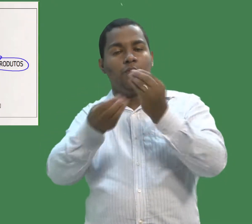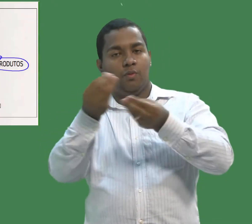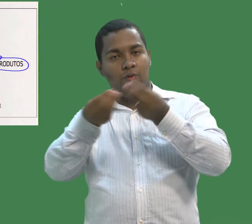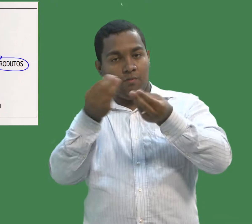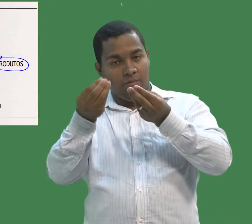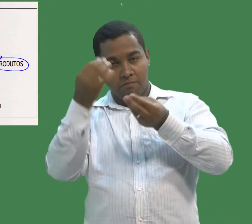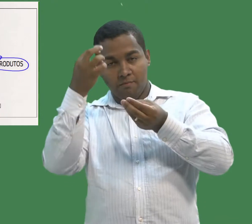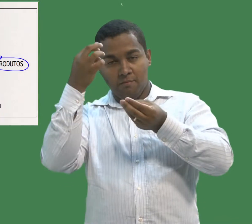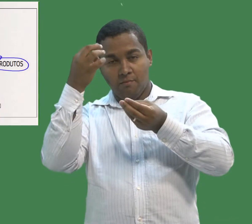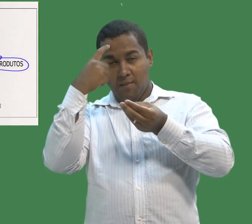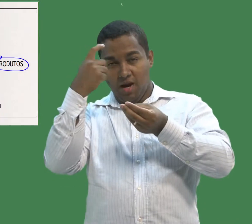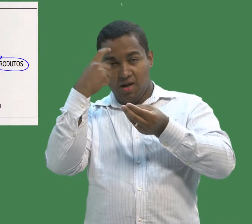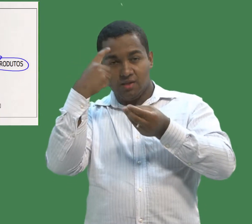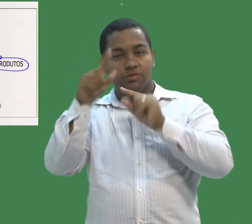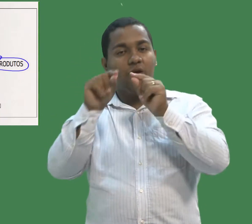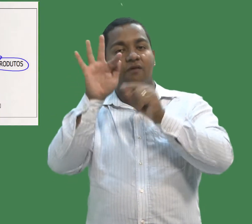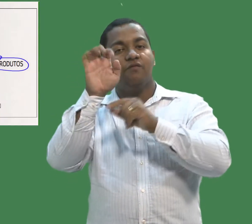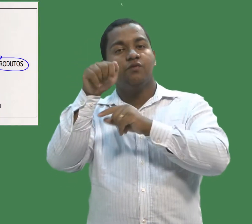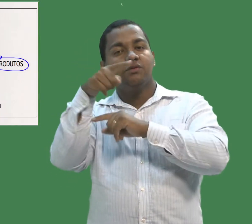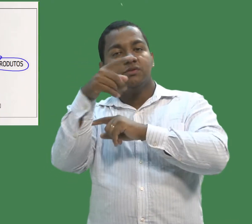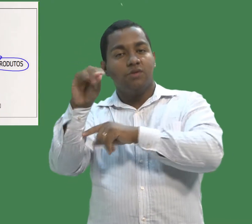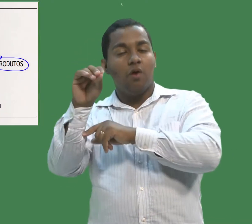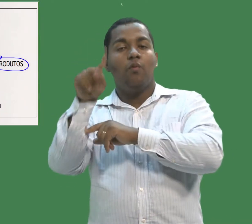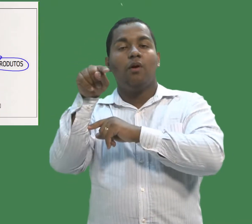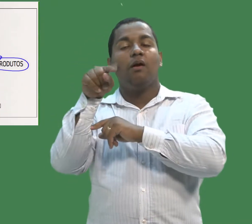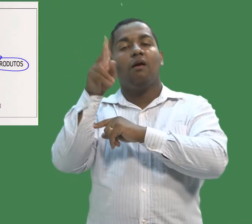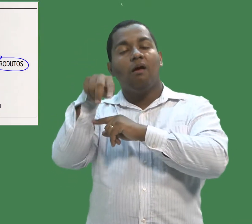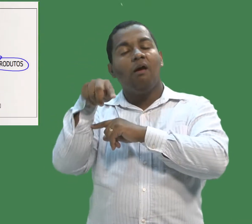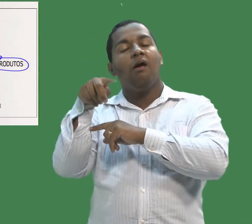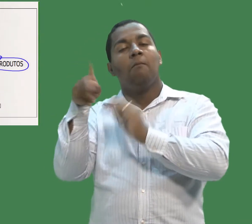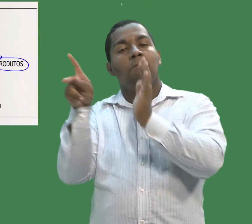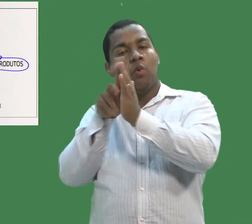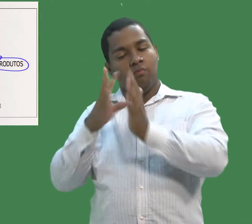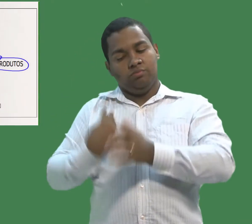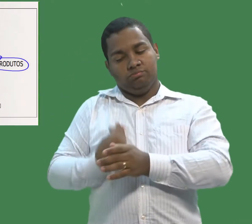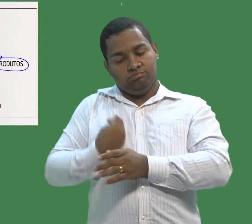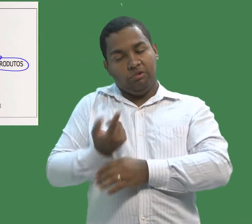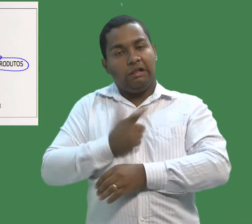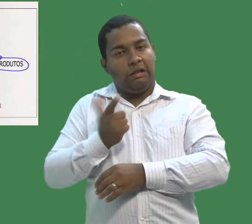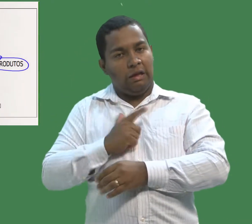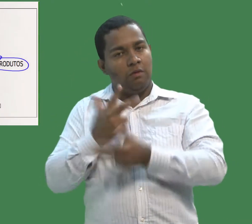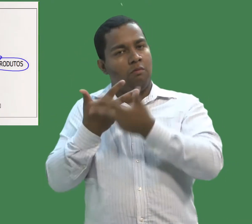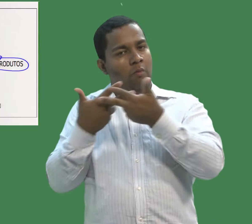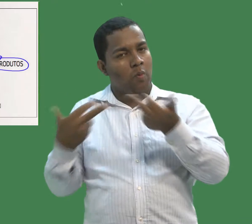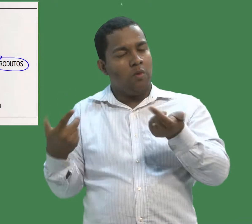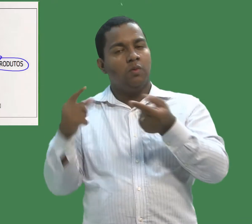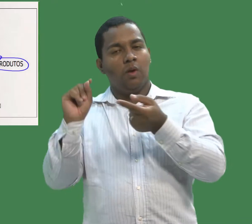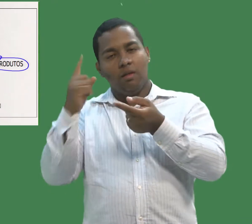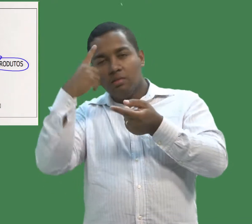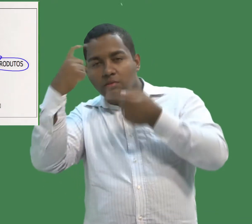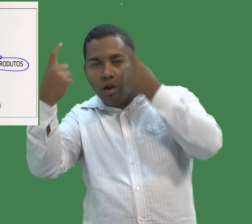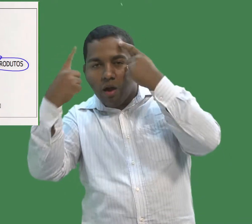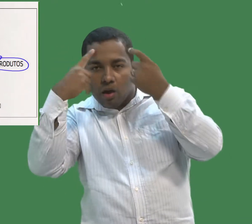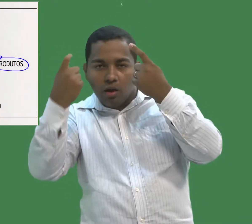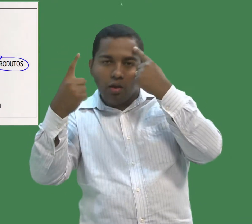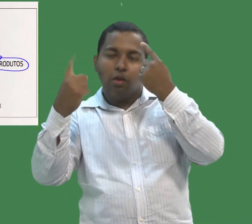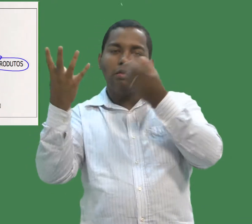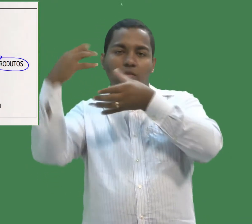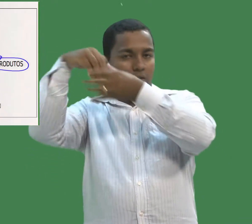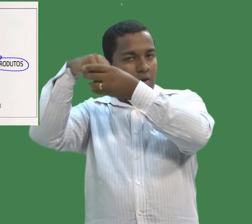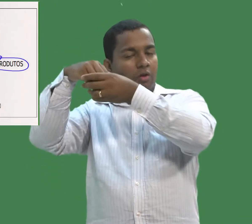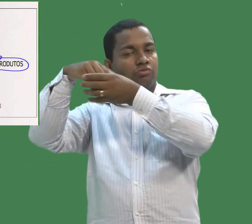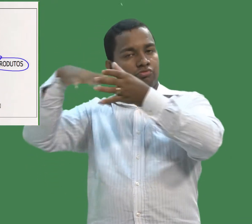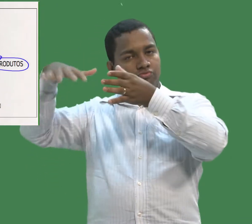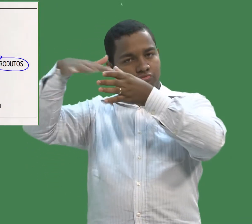que seria o produto. Então, a mente, no caso, ela vai ter como objetivo e como função pleitear a existência, né, de alguma coisa.